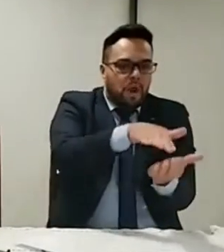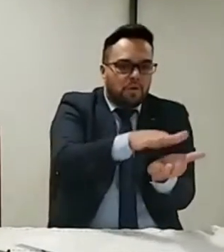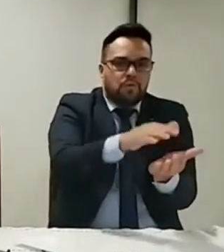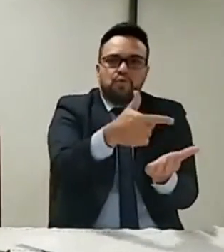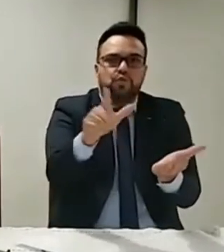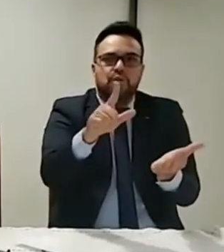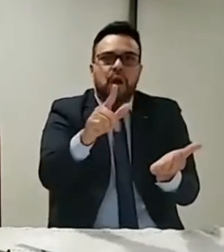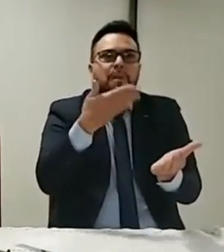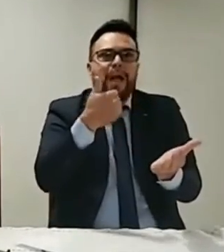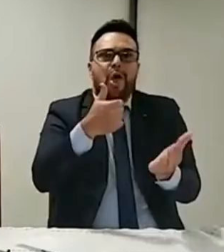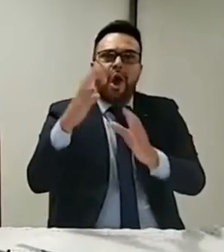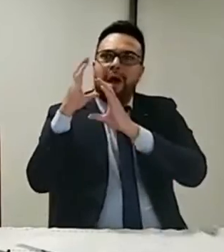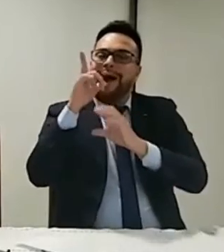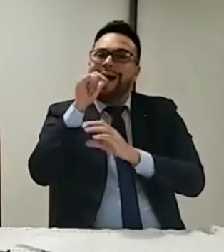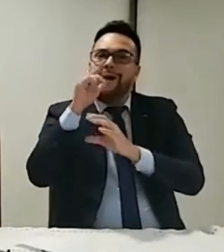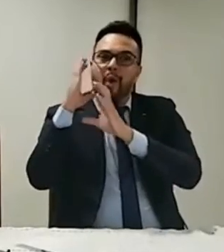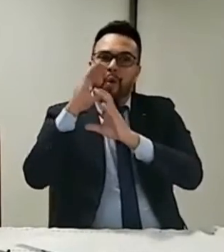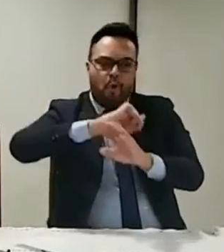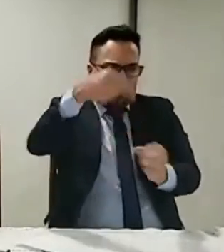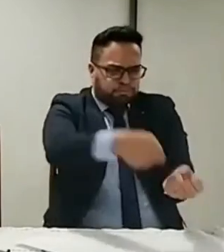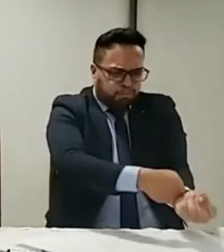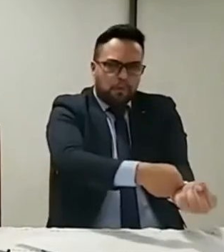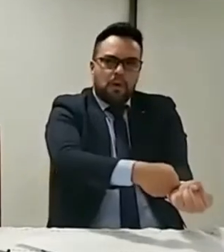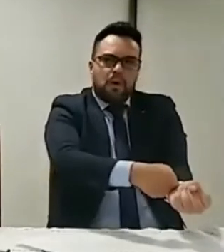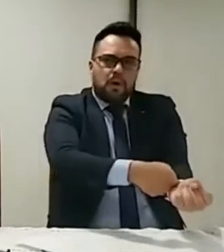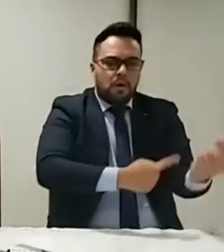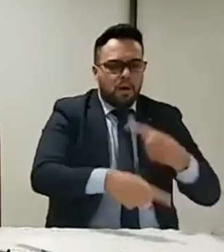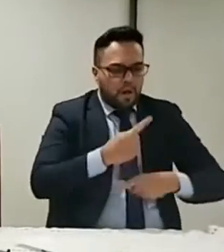metia água de coco na veia do soldado e deu certo pra muita gente. Tinha.